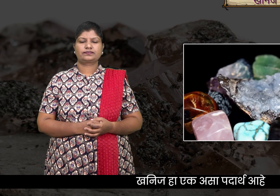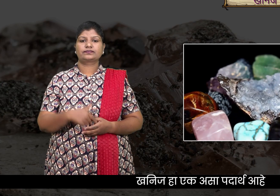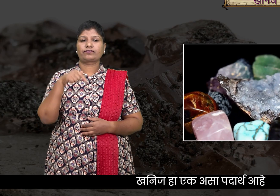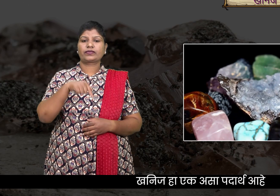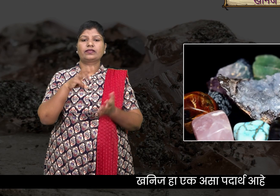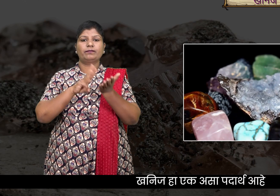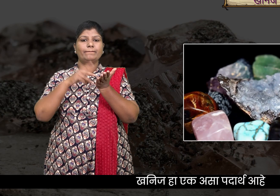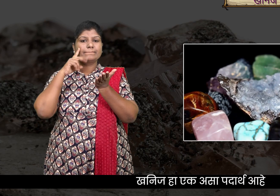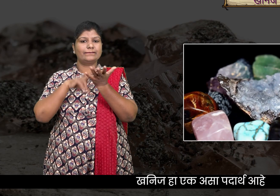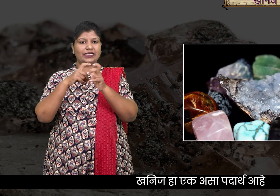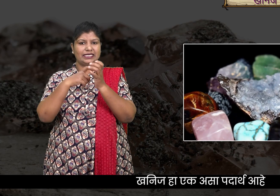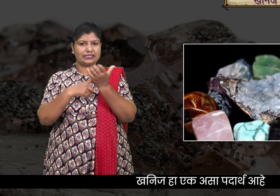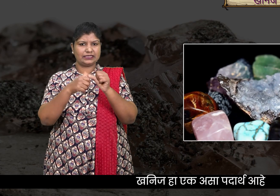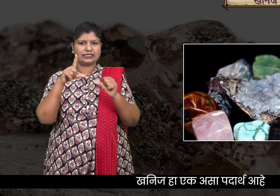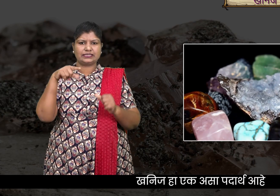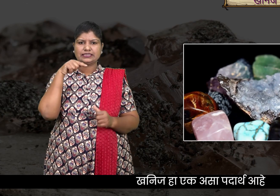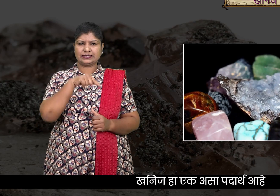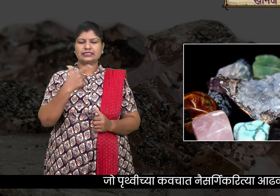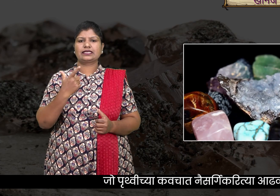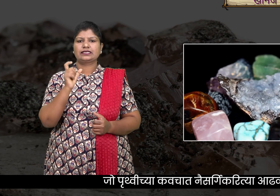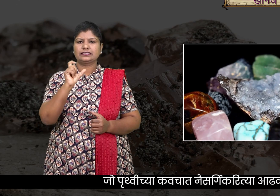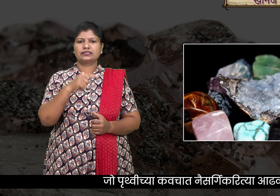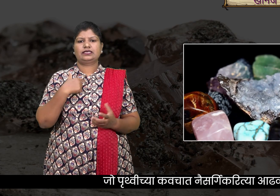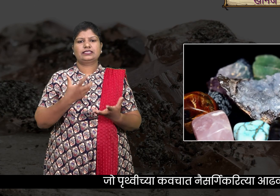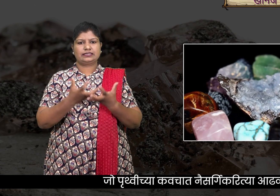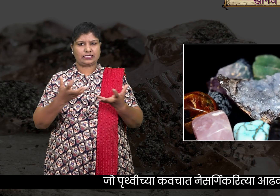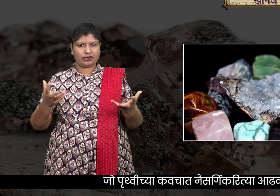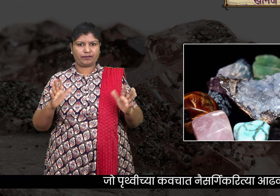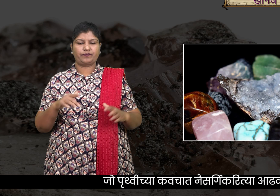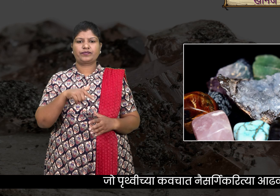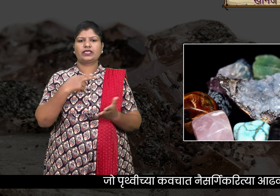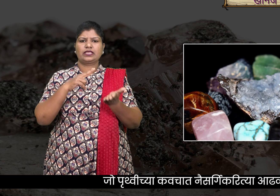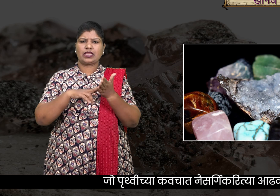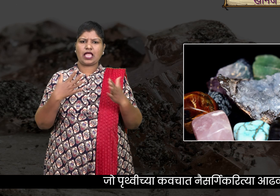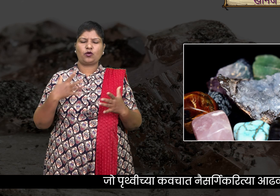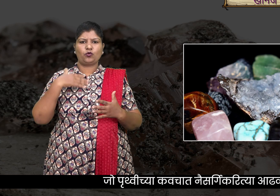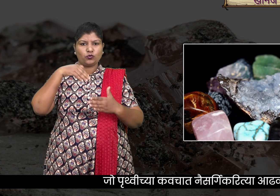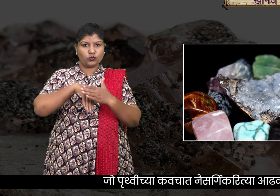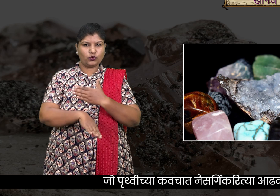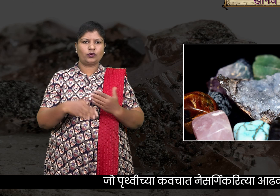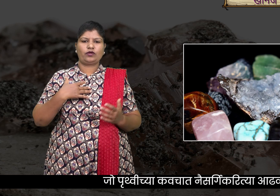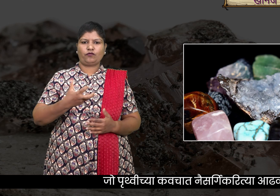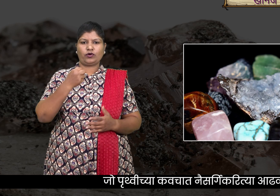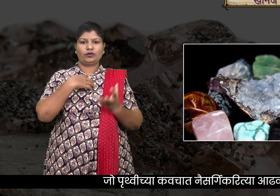खनिज हा एक असा पदार्थ आहे जो पृथ्वीच्या कवचात नैसर्गिकरित्या आढळतो